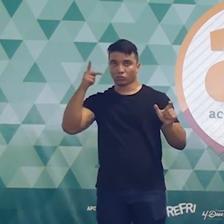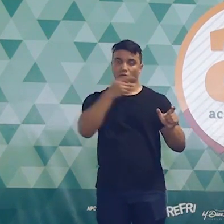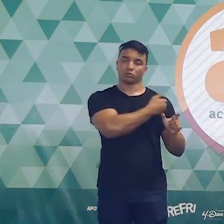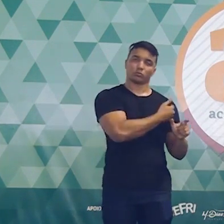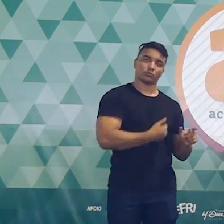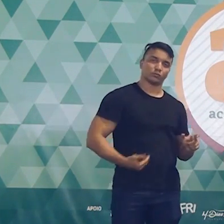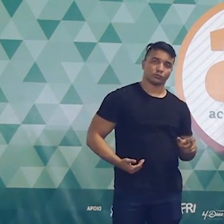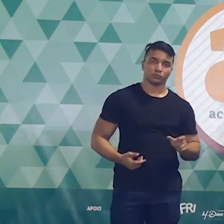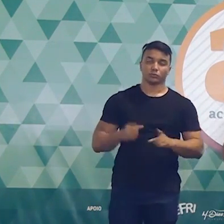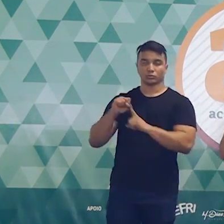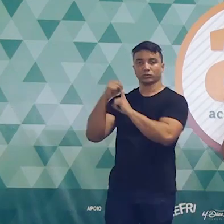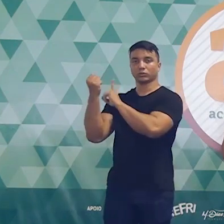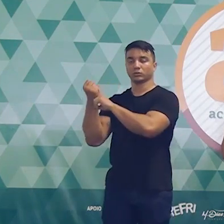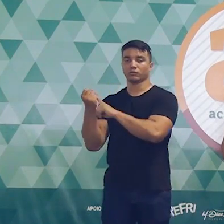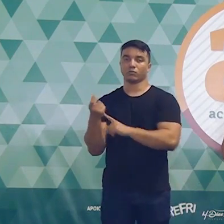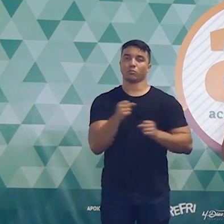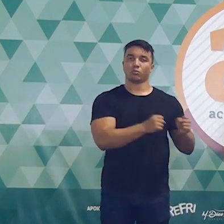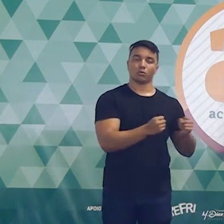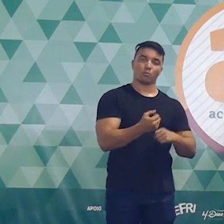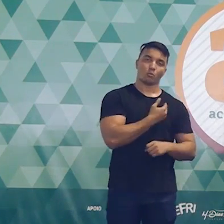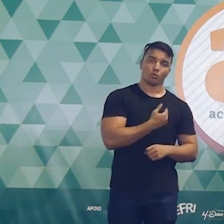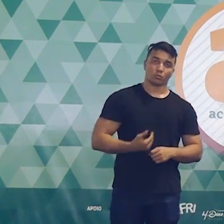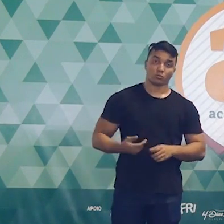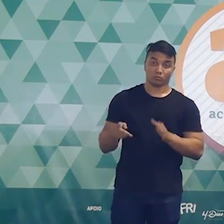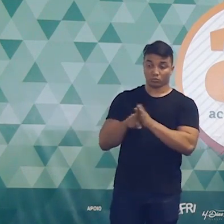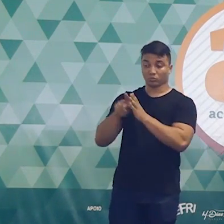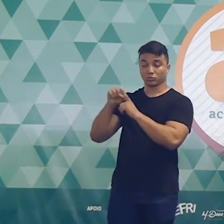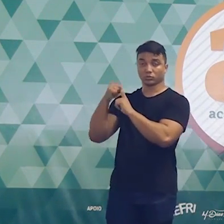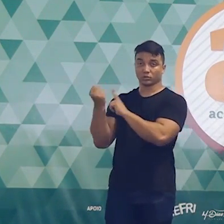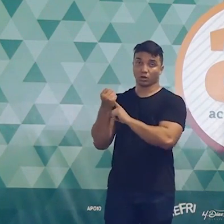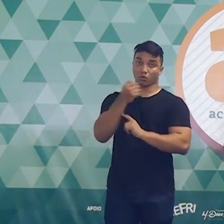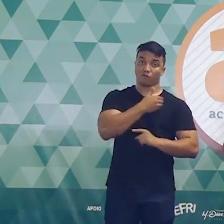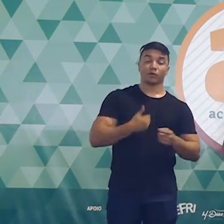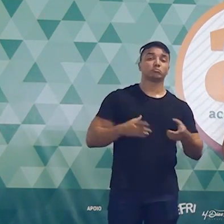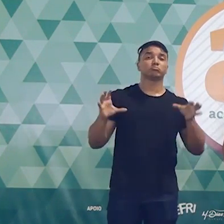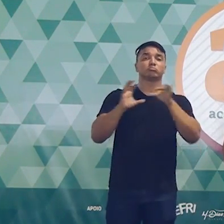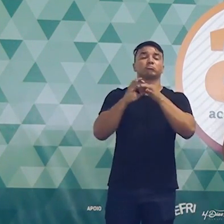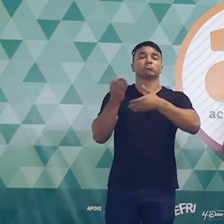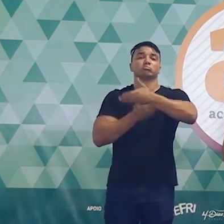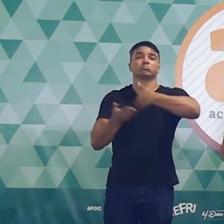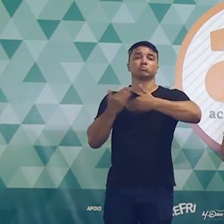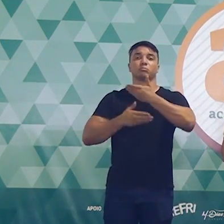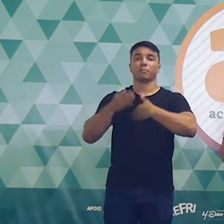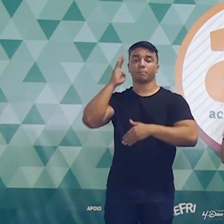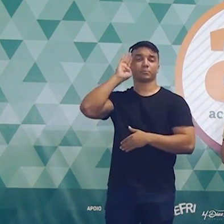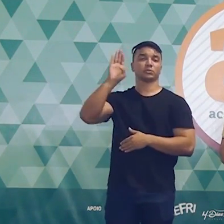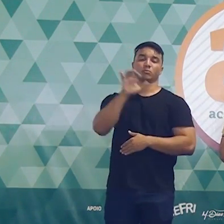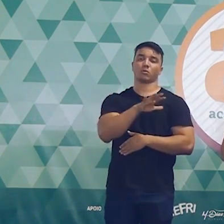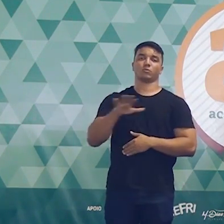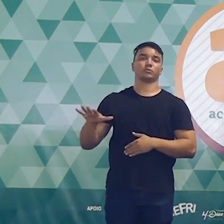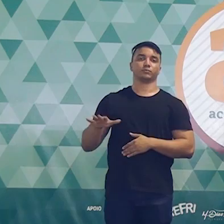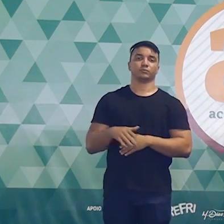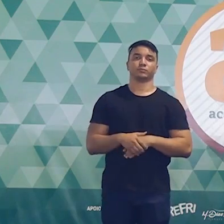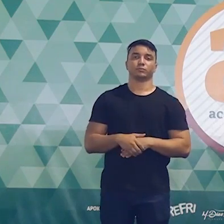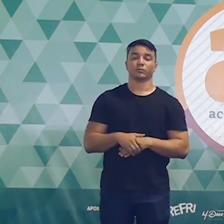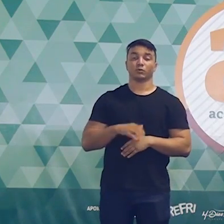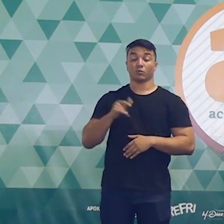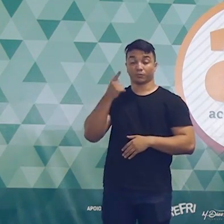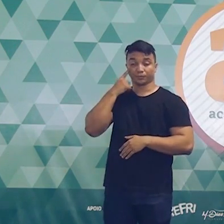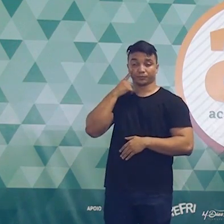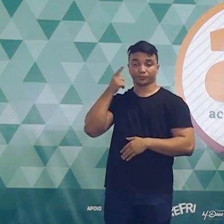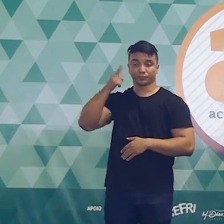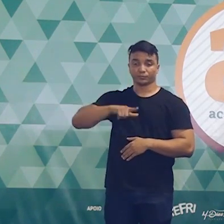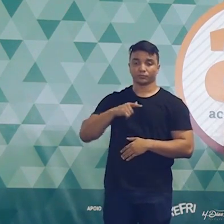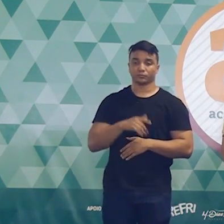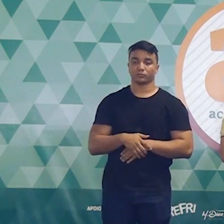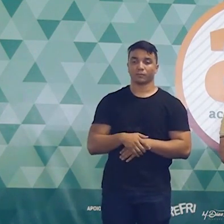poder público, sociedade civil, questões sociais e governamentais. O esqueleto macro é este. Então vou chamar a atenção aqui